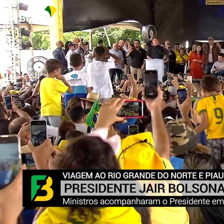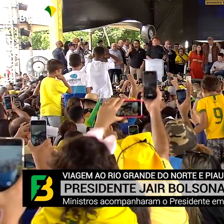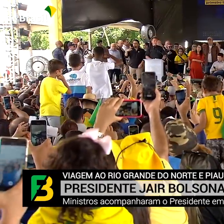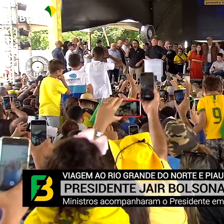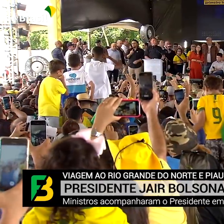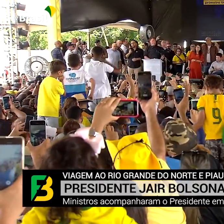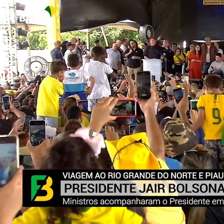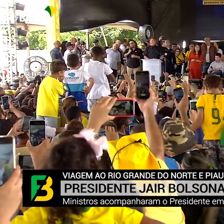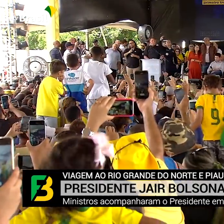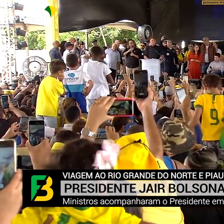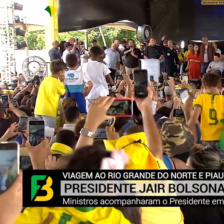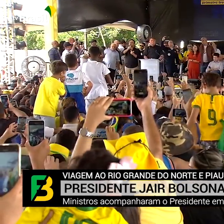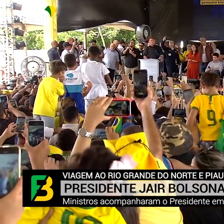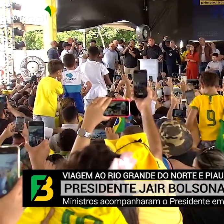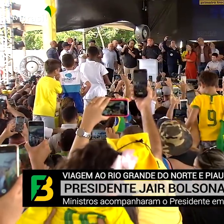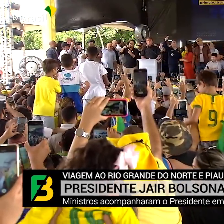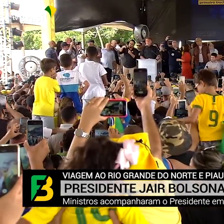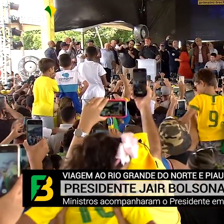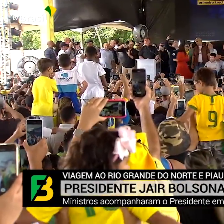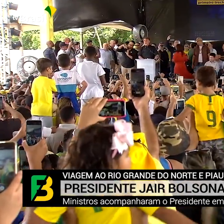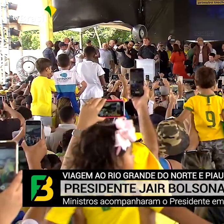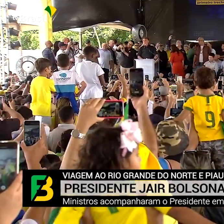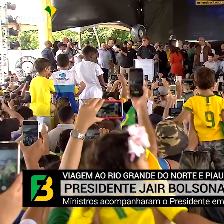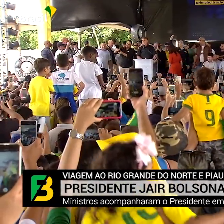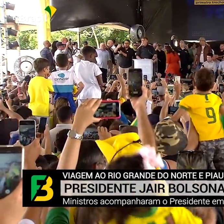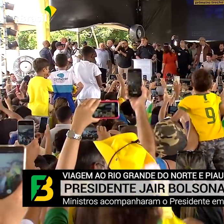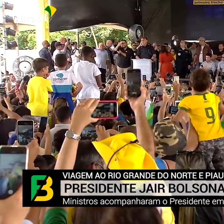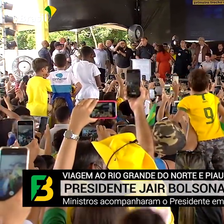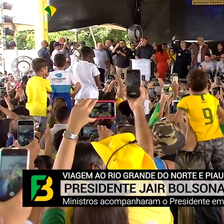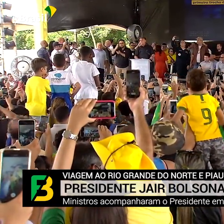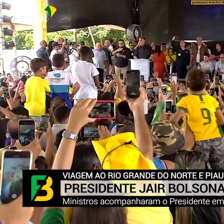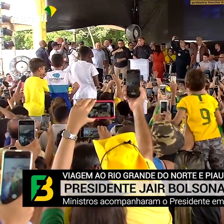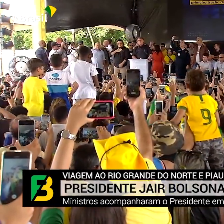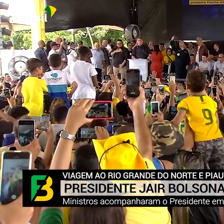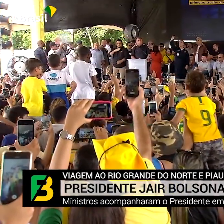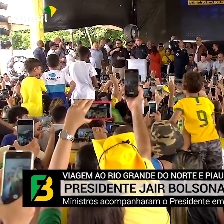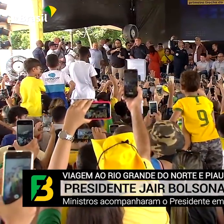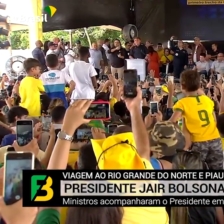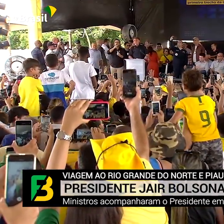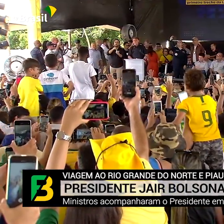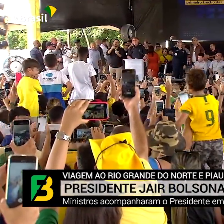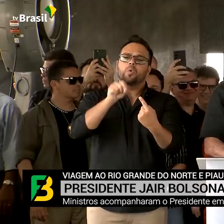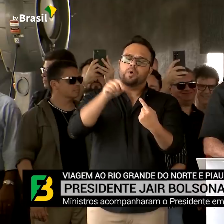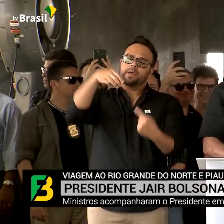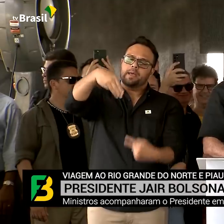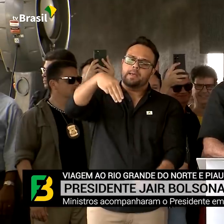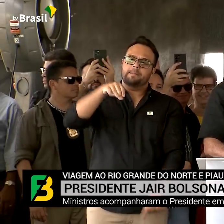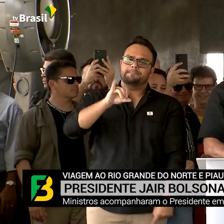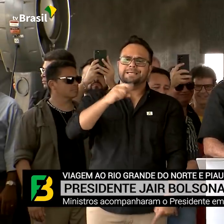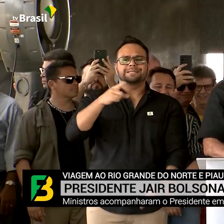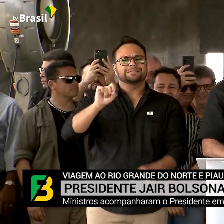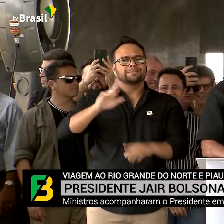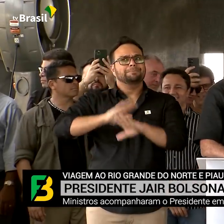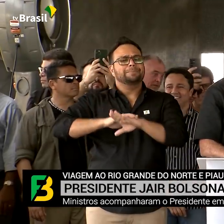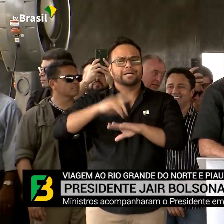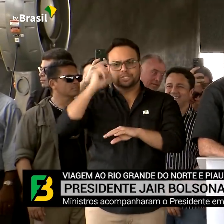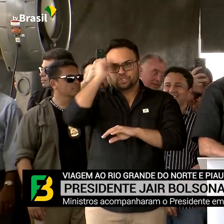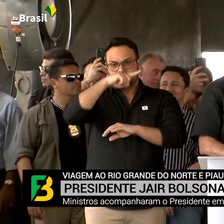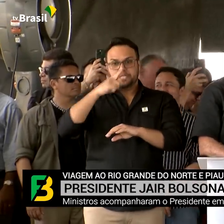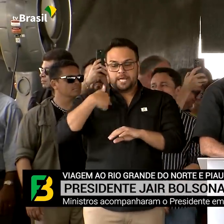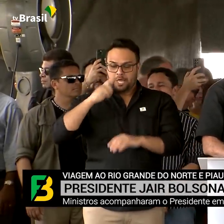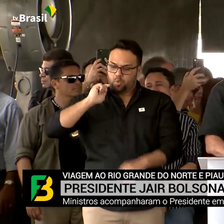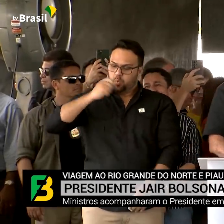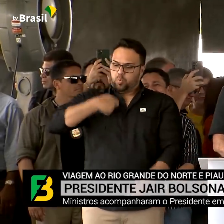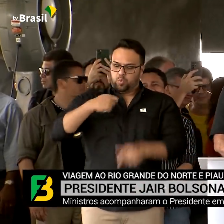uma missão nessa terra. A minha missão foi uma das mais espinhosas que um chefe de